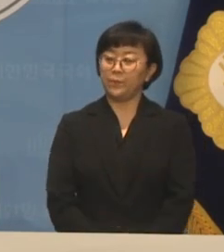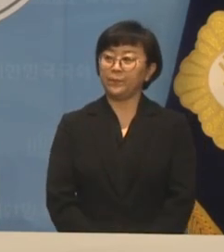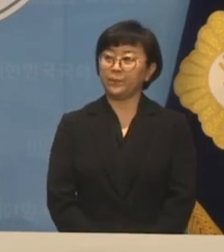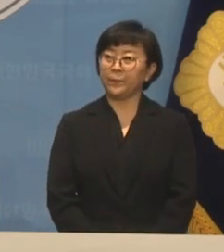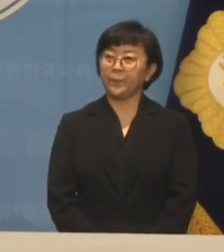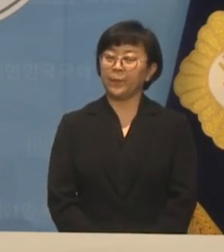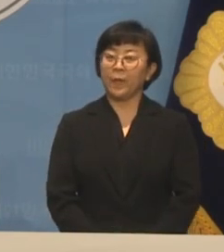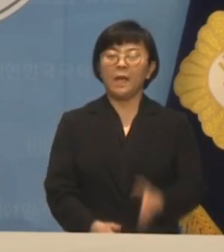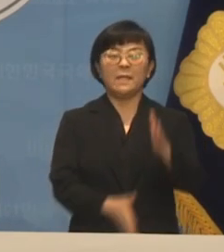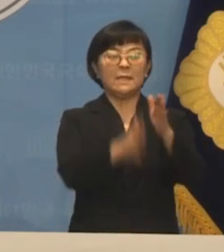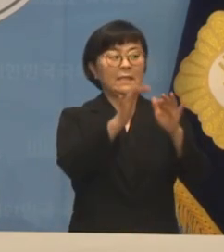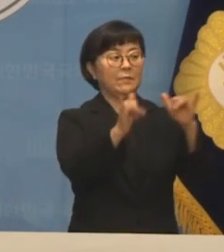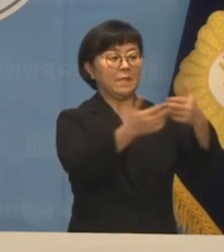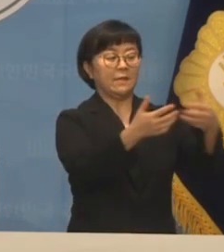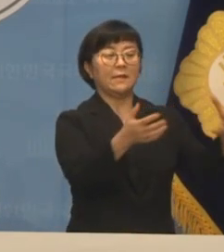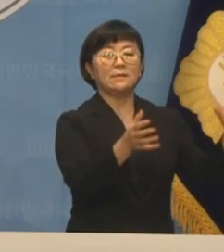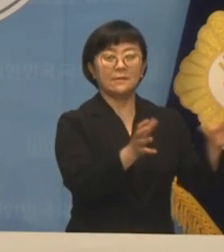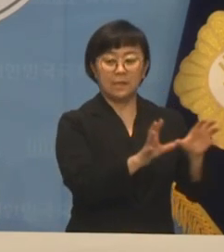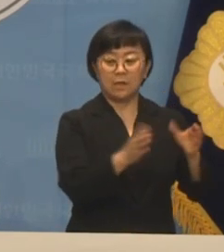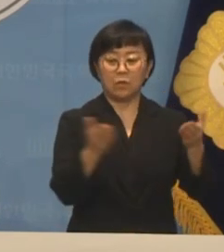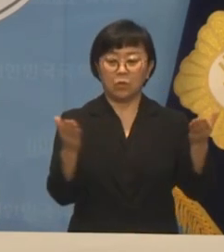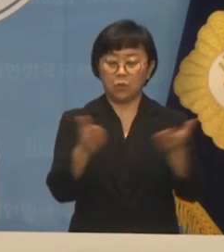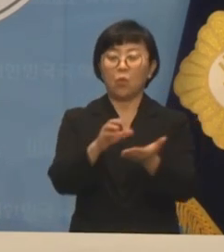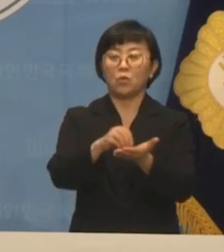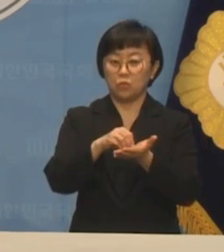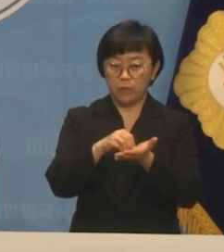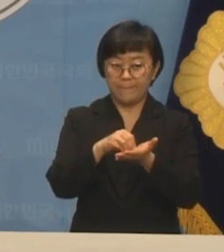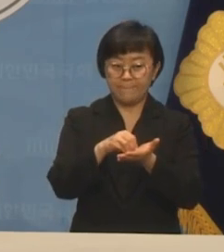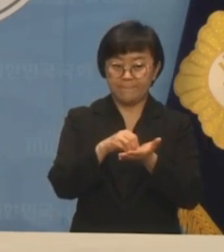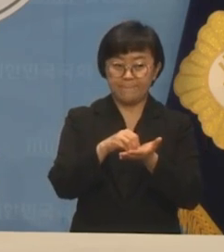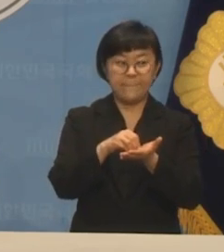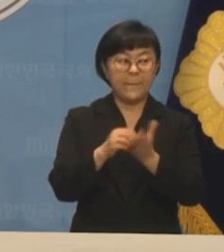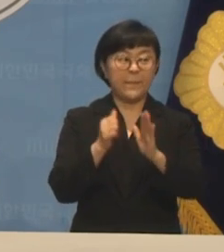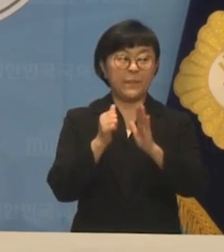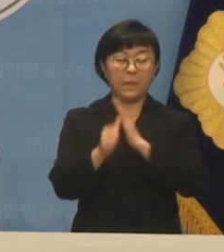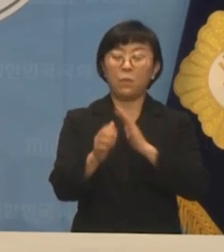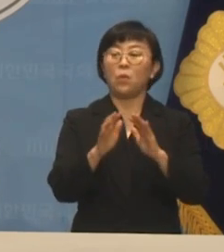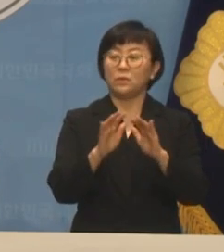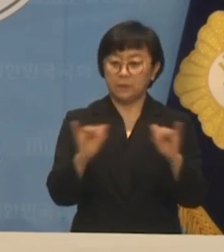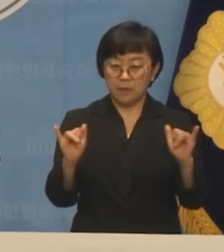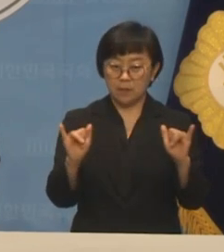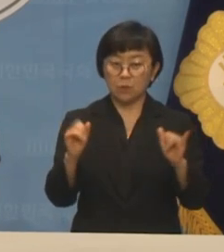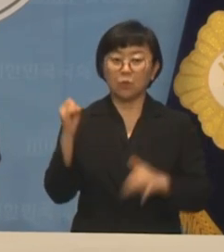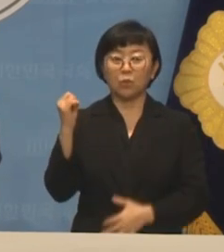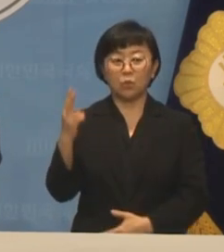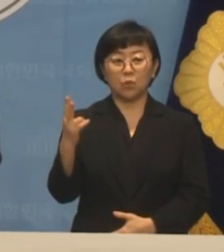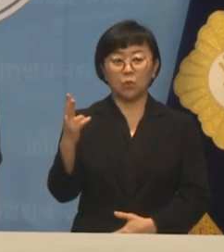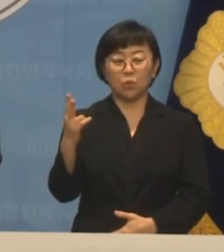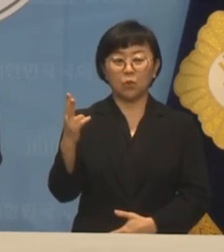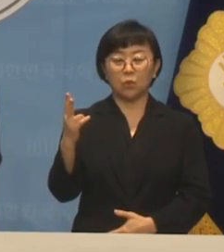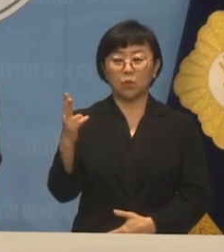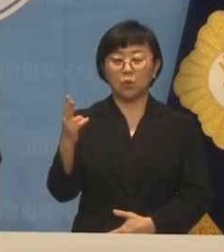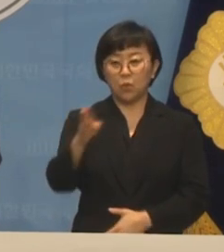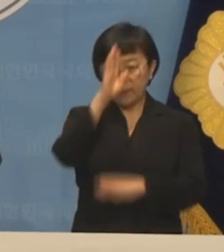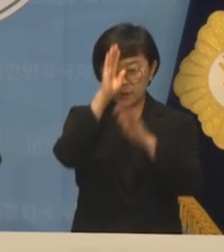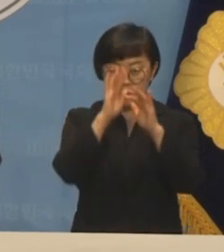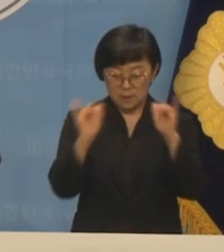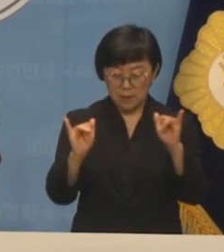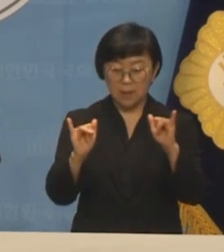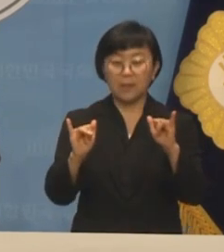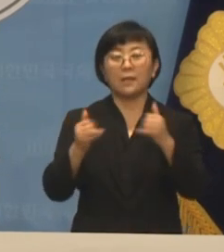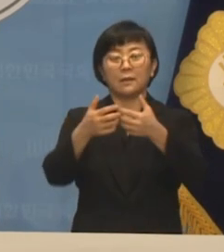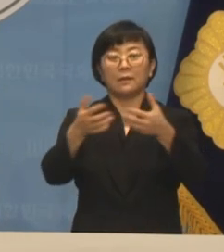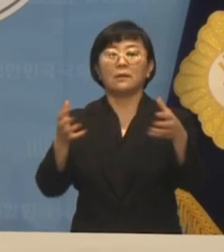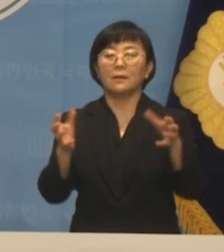여러 시민단체, 노동조합의 대표자, 그다음에 환자 단체들과